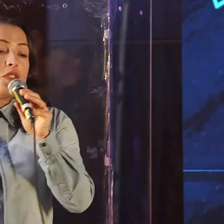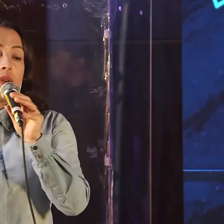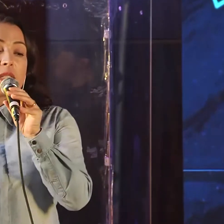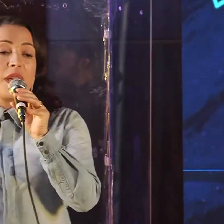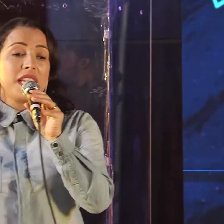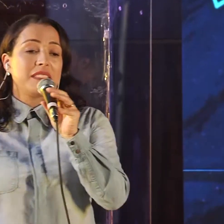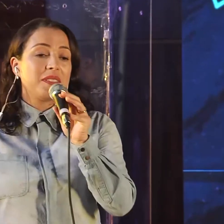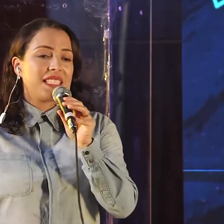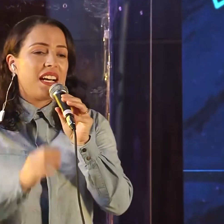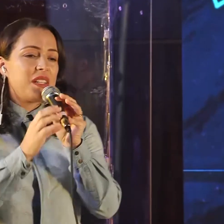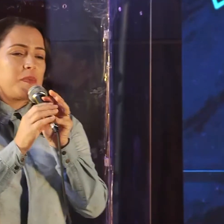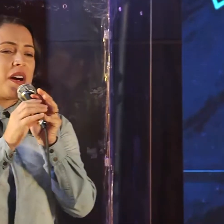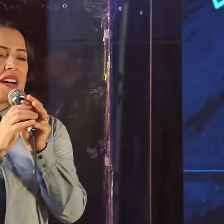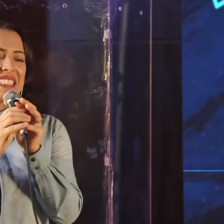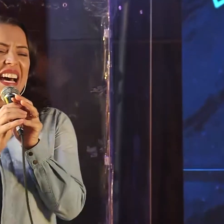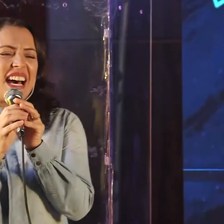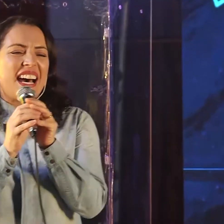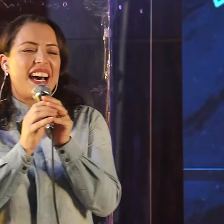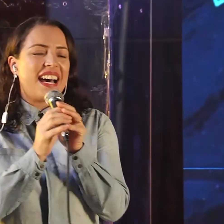invocar, o Espírito